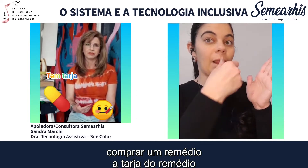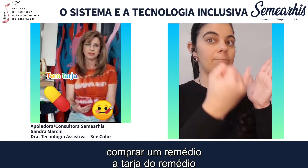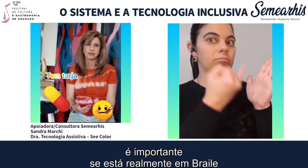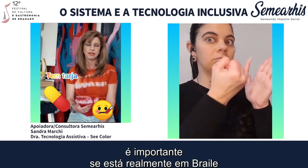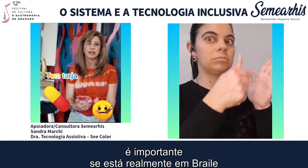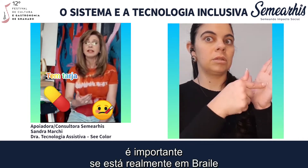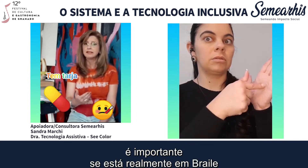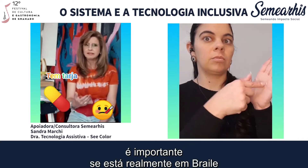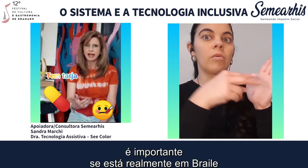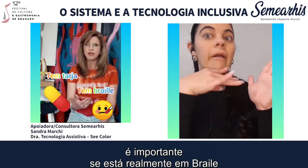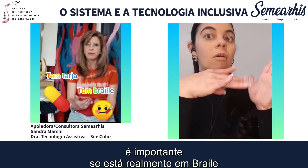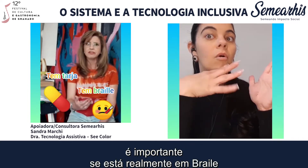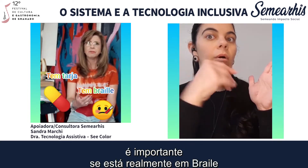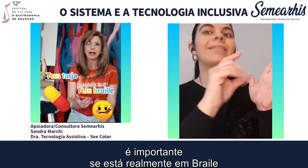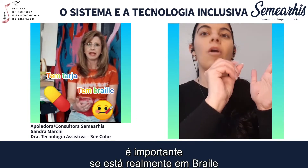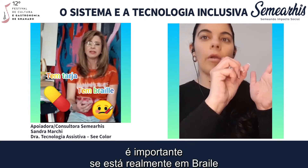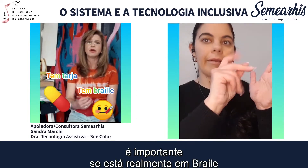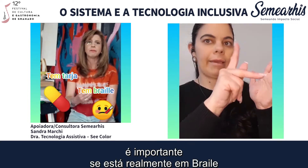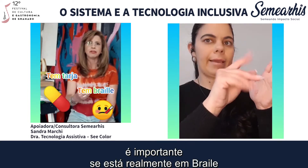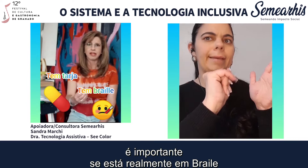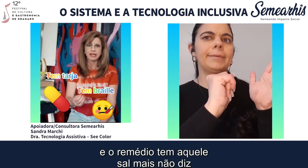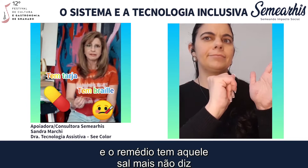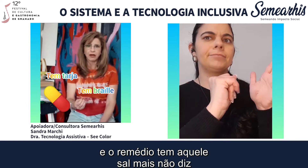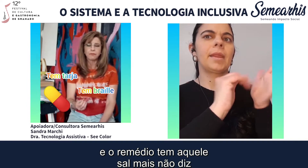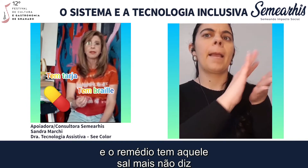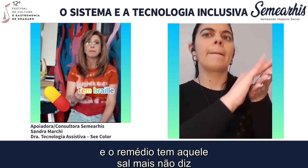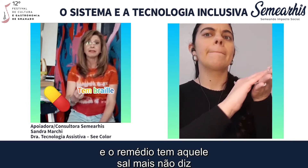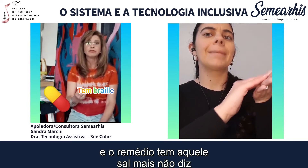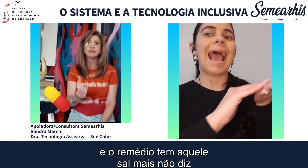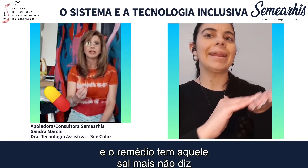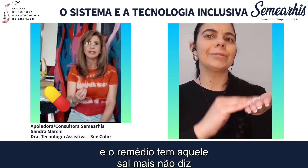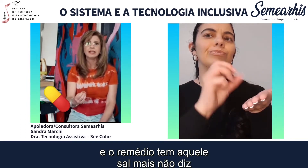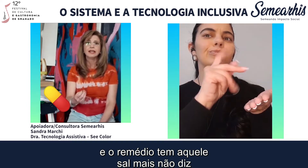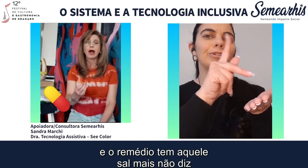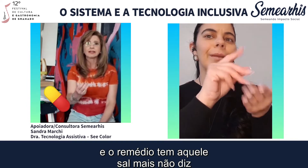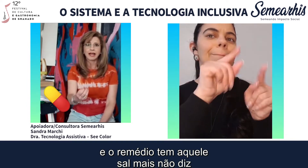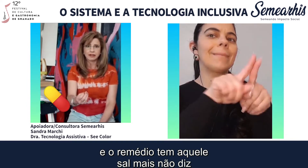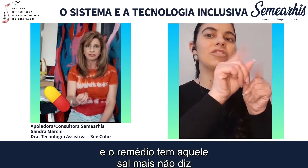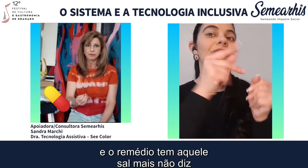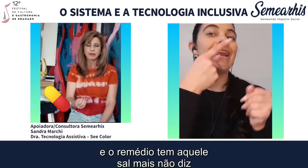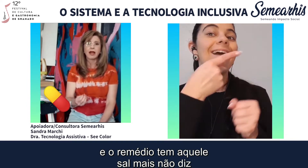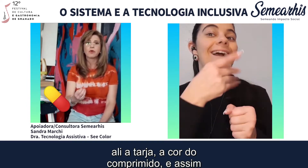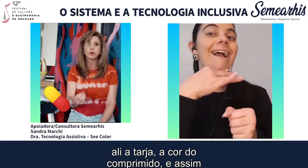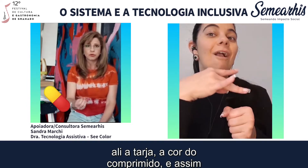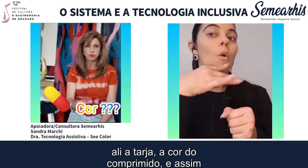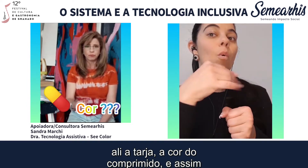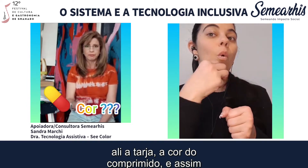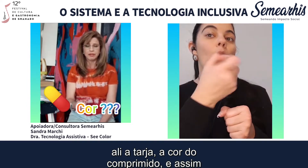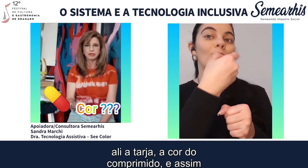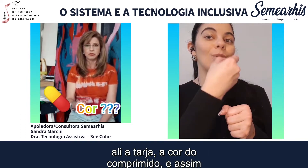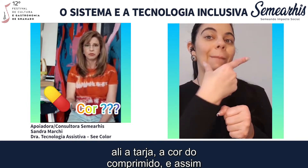importante. Está realmente em braille, que o remédio tem aquele sal, mas não diz ali a tarja, a cor